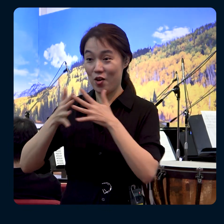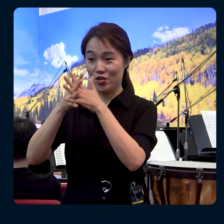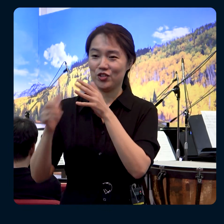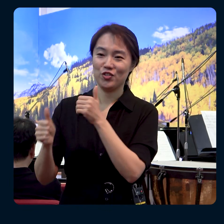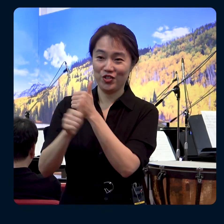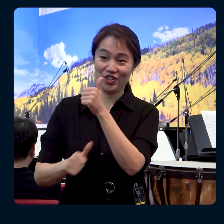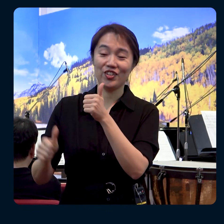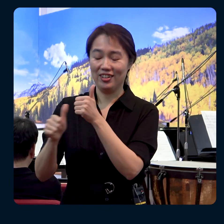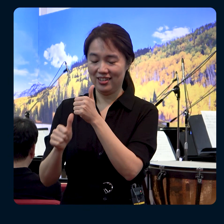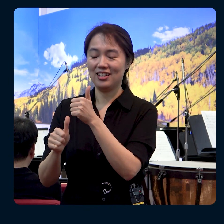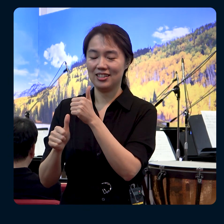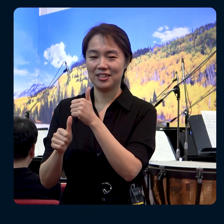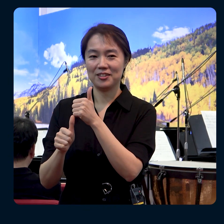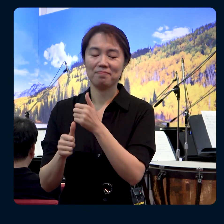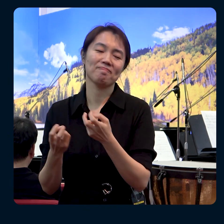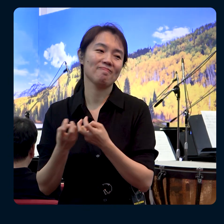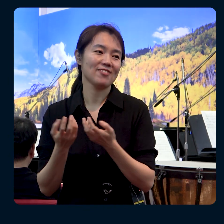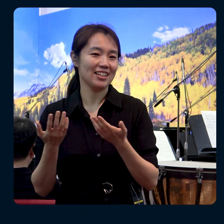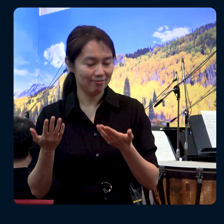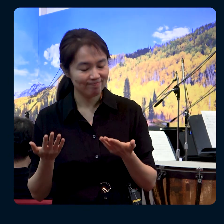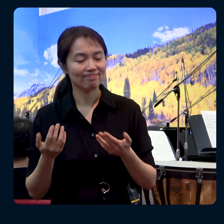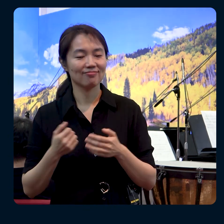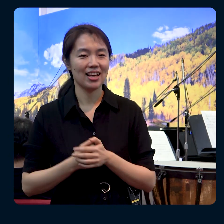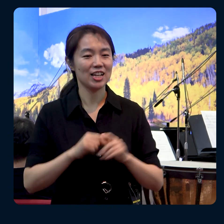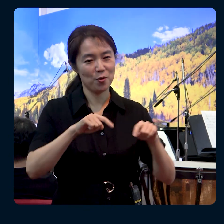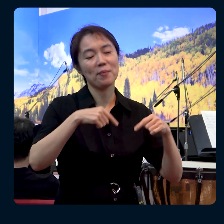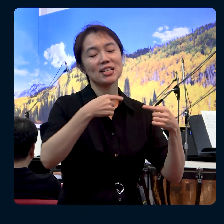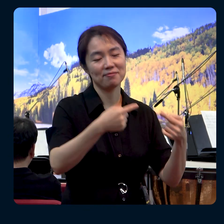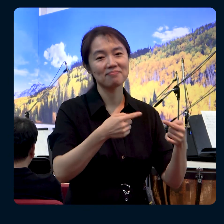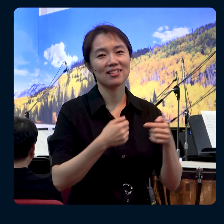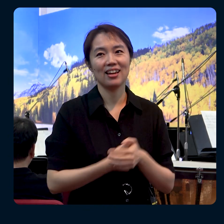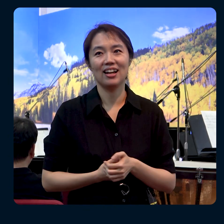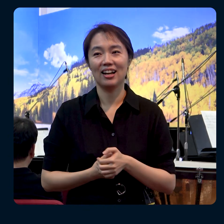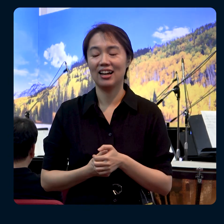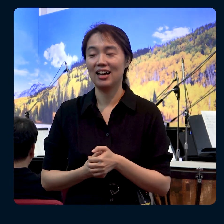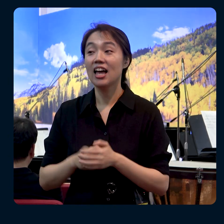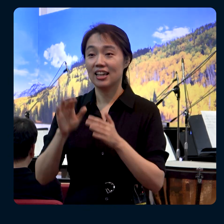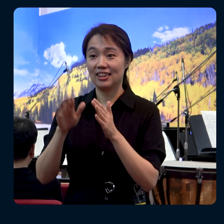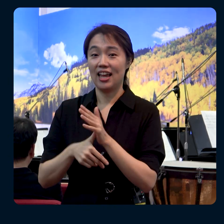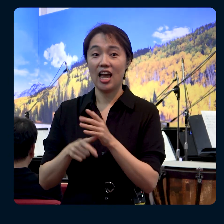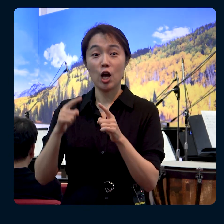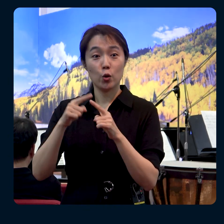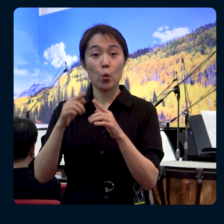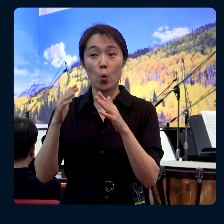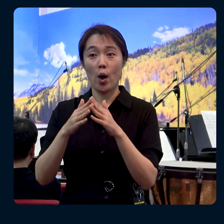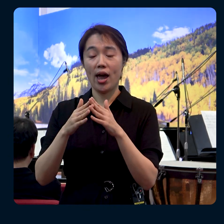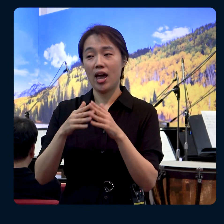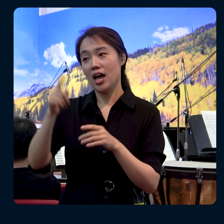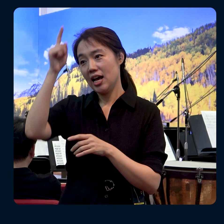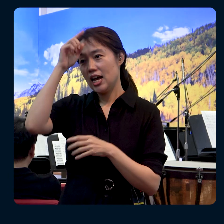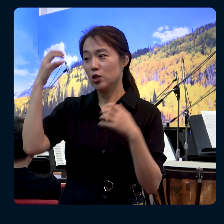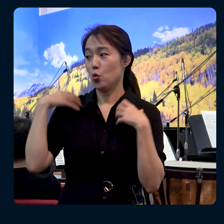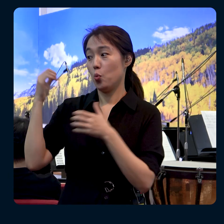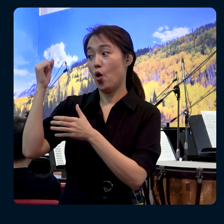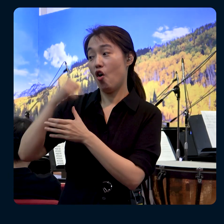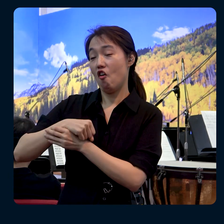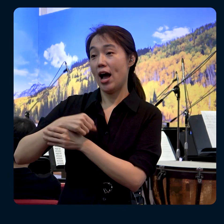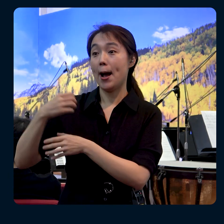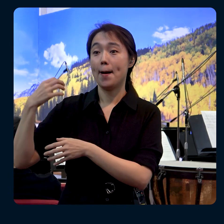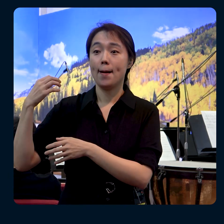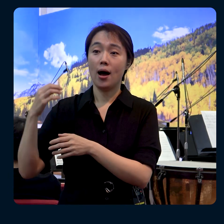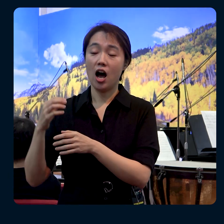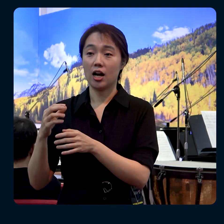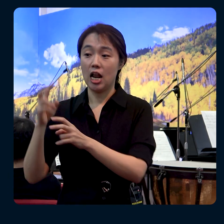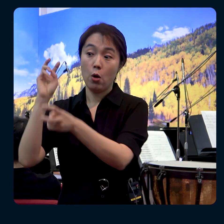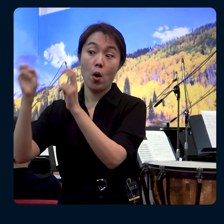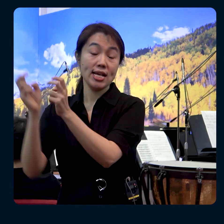건축위원회에서는 이제 그대로 또 갈 수밖에 없잖아요. 근데 그때 그 교회 그 CUP를 맡은 건축을 그걸